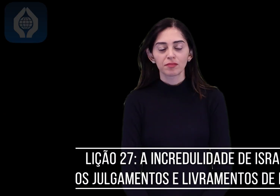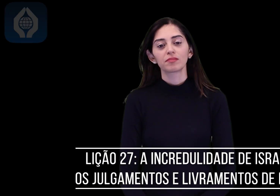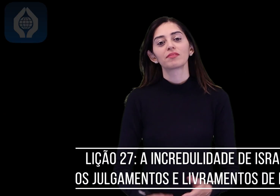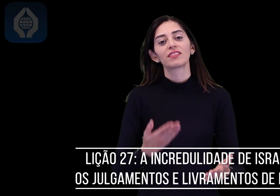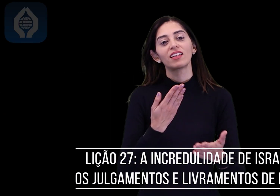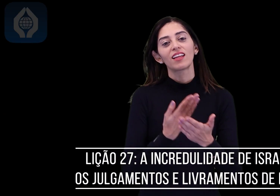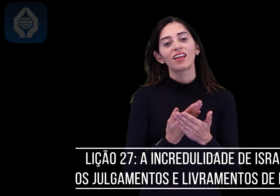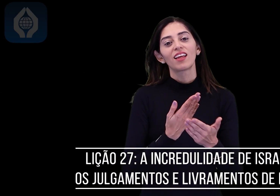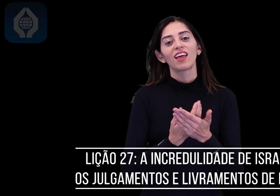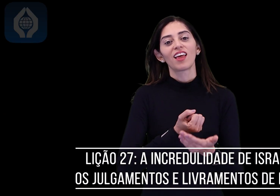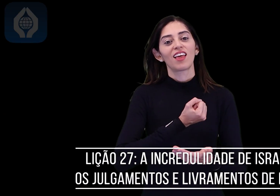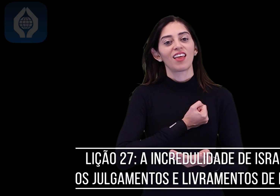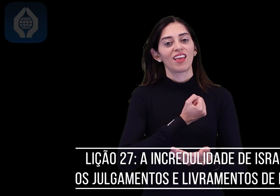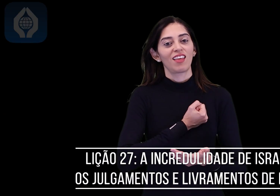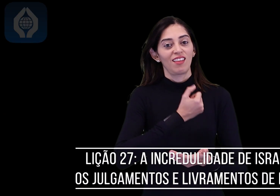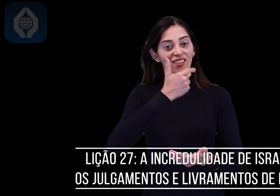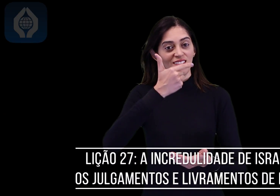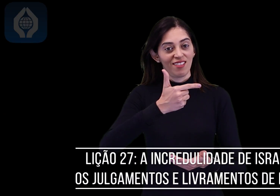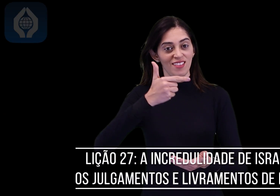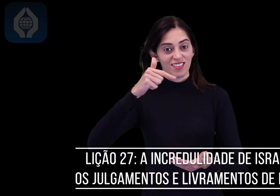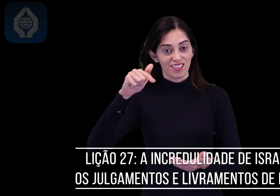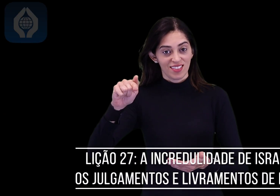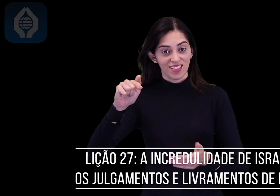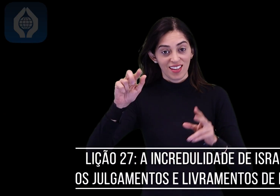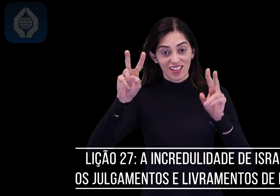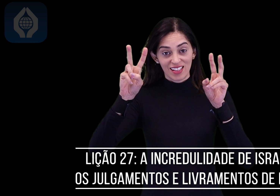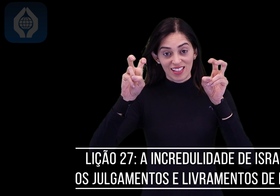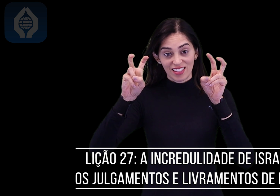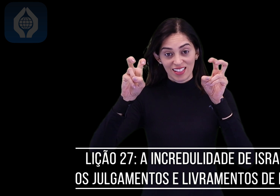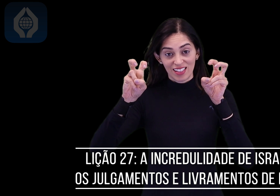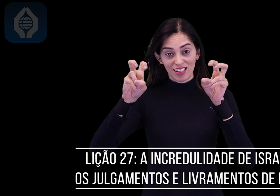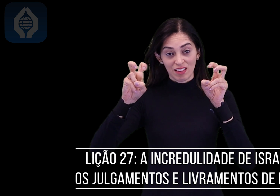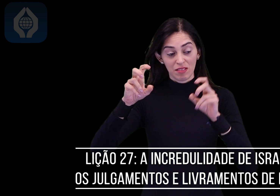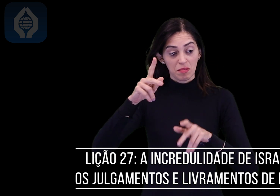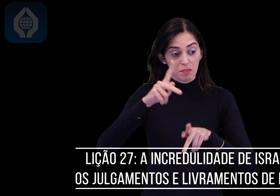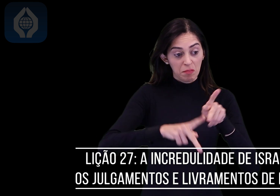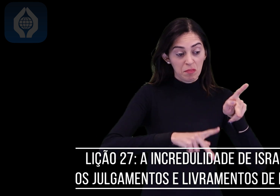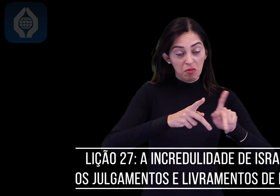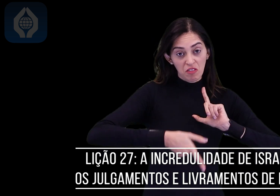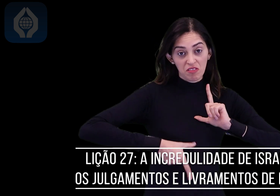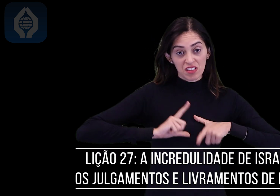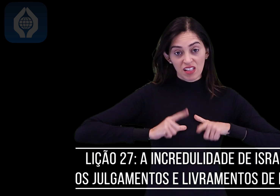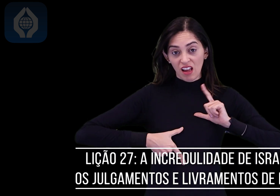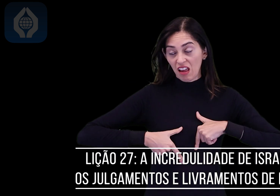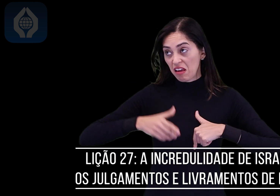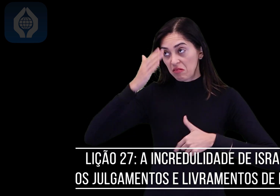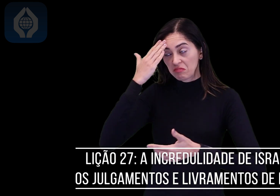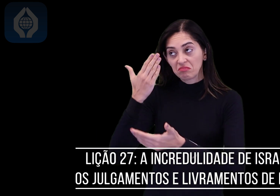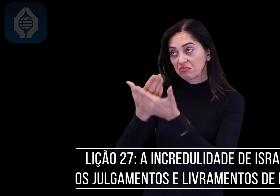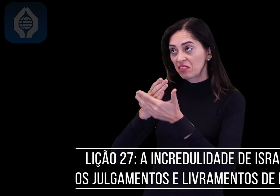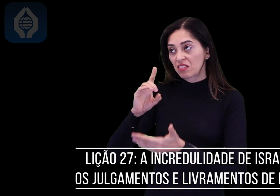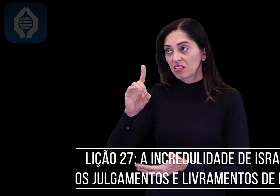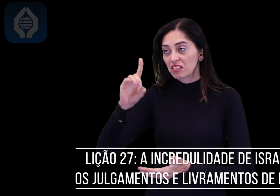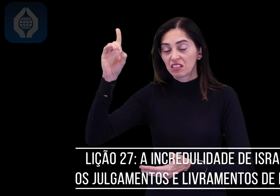Lição de número 27 tem como tema a incredulidade de Israel, os julgamentos e livramentos de